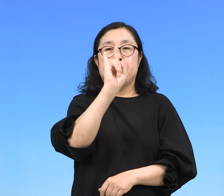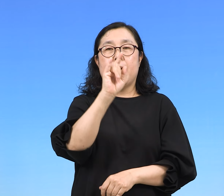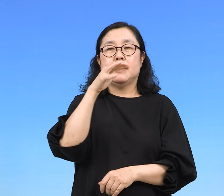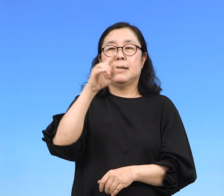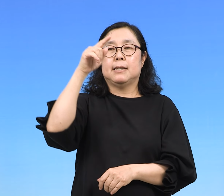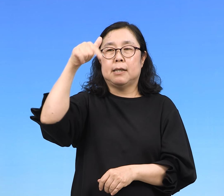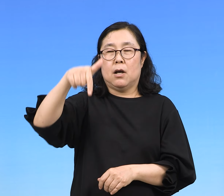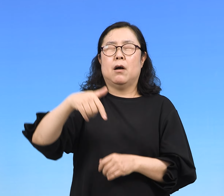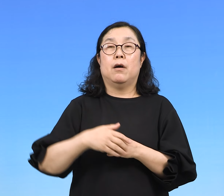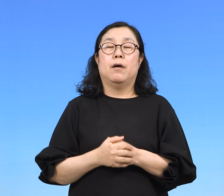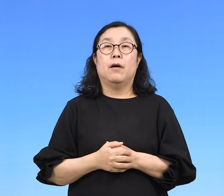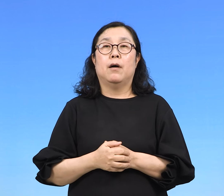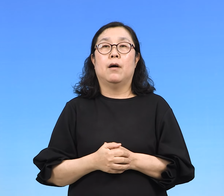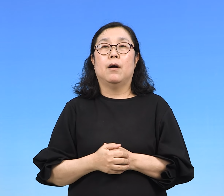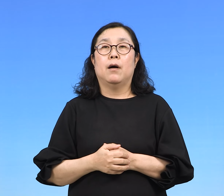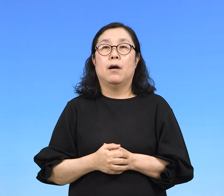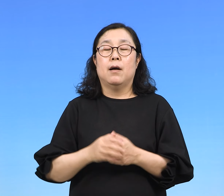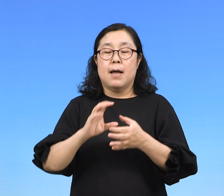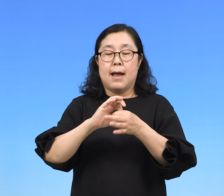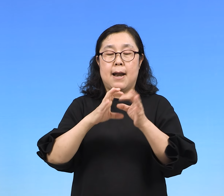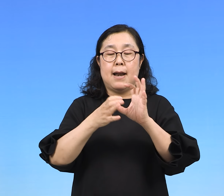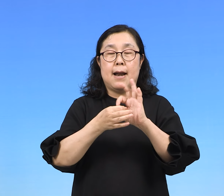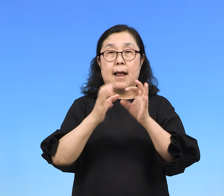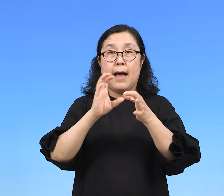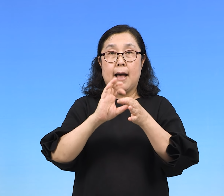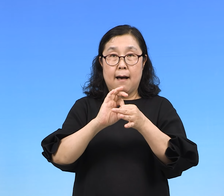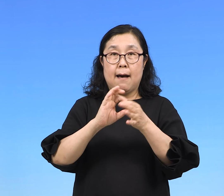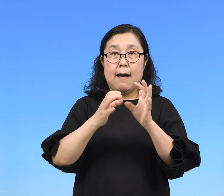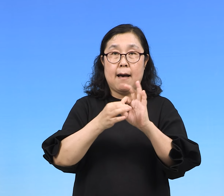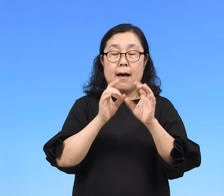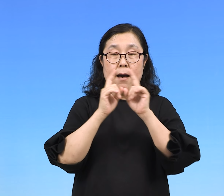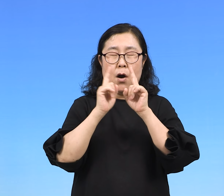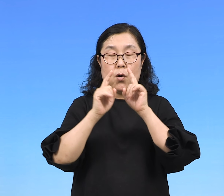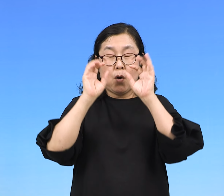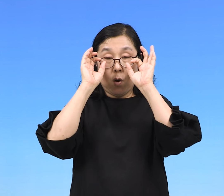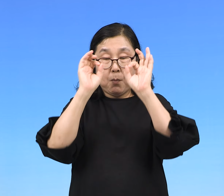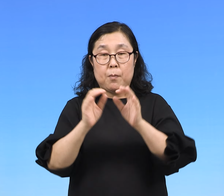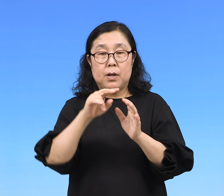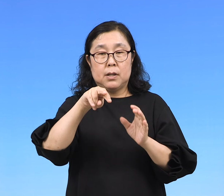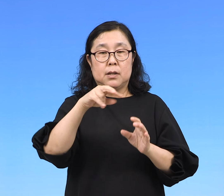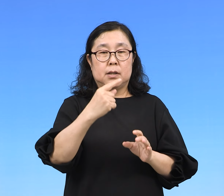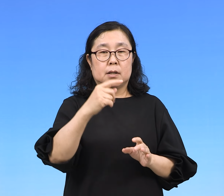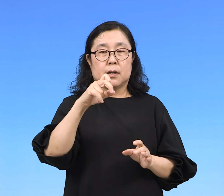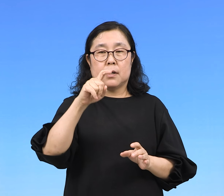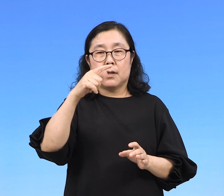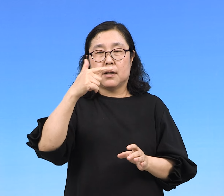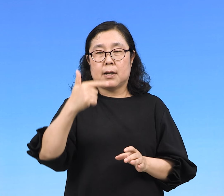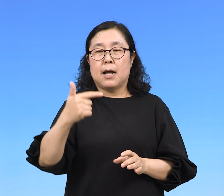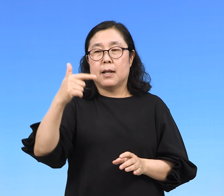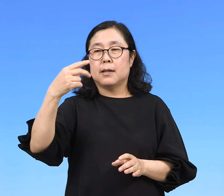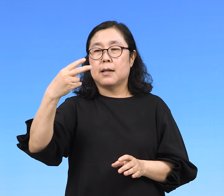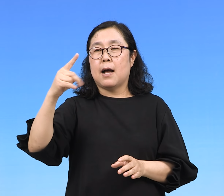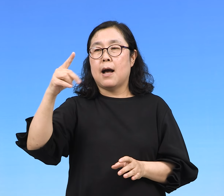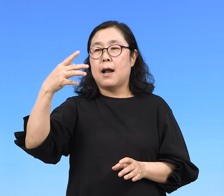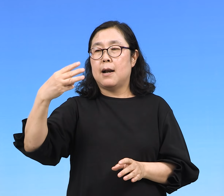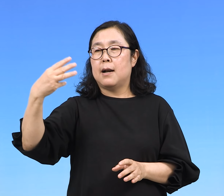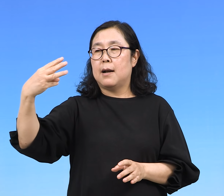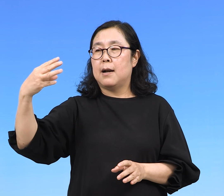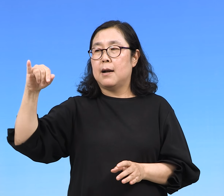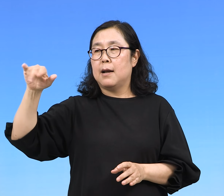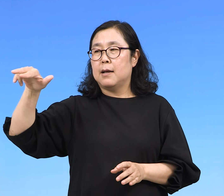썩 잘된 번역이 아니에요. 이게 원어 헬라어로 보면은요, 이 배척하다가 스칸달리조라는 단어인데,